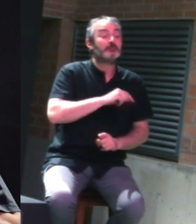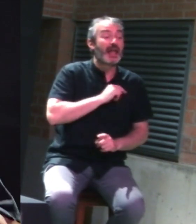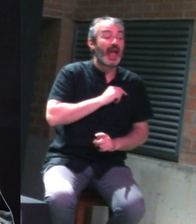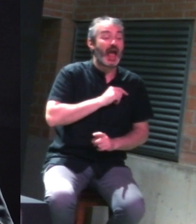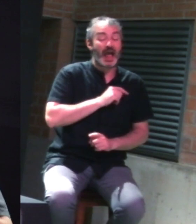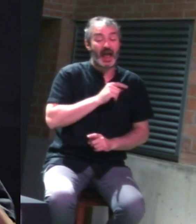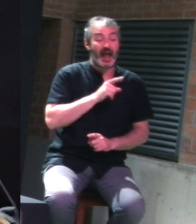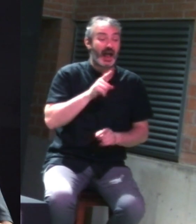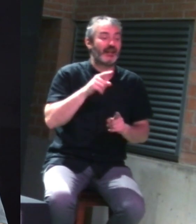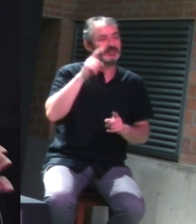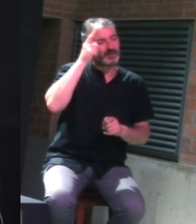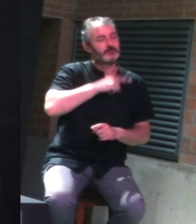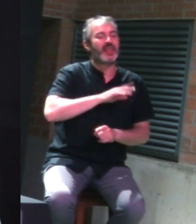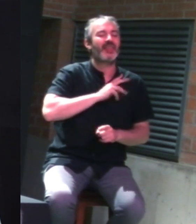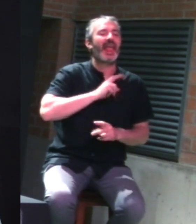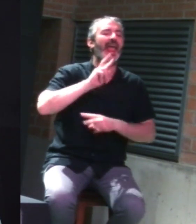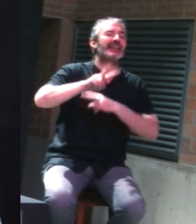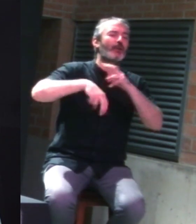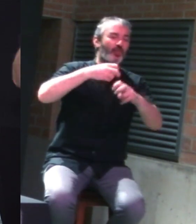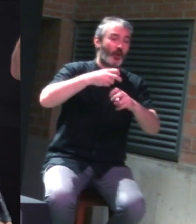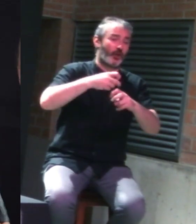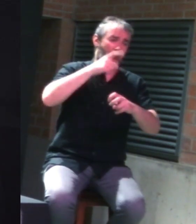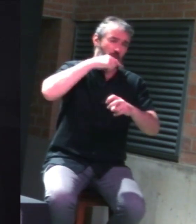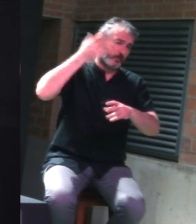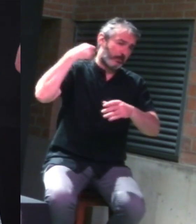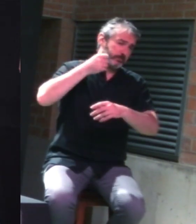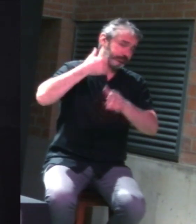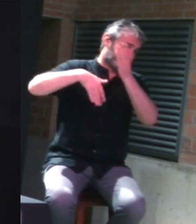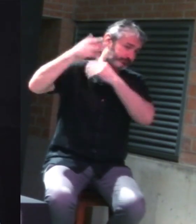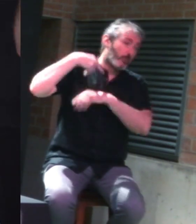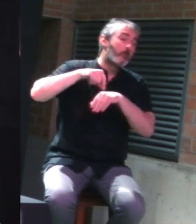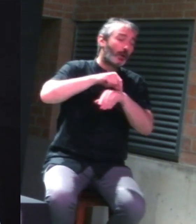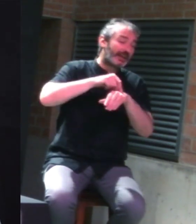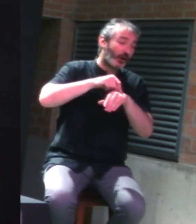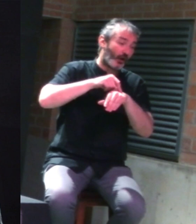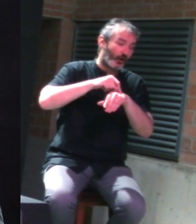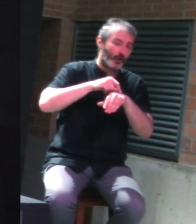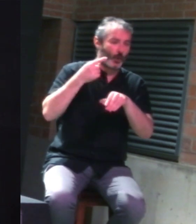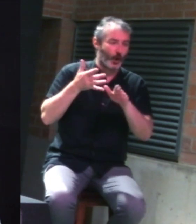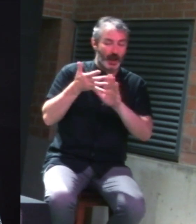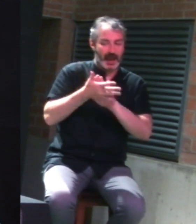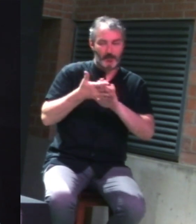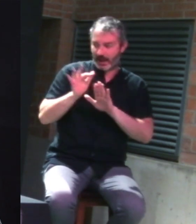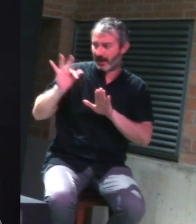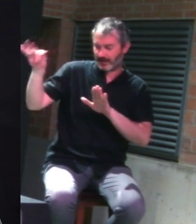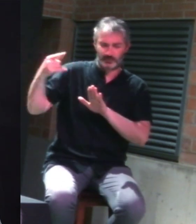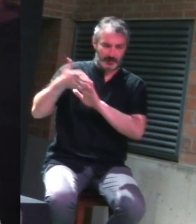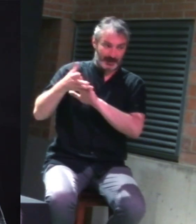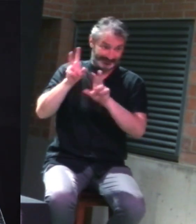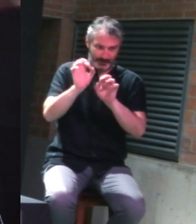que es el periodo, digamos, político en el que se inscribe el conflicto del que nos hablará sobre todo